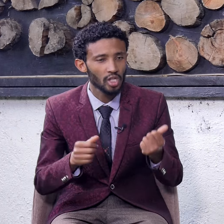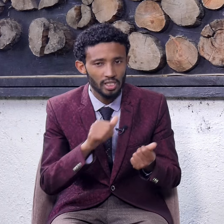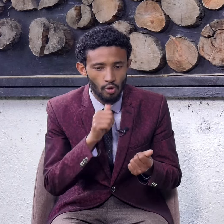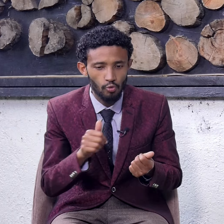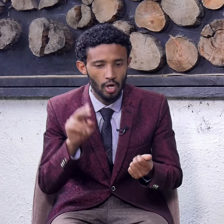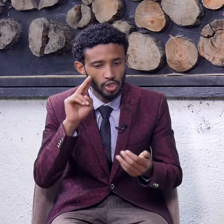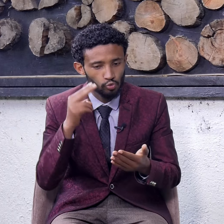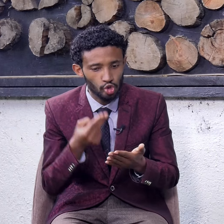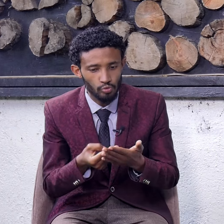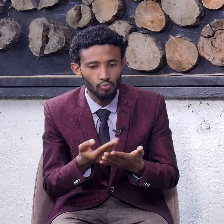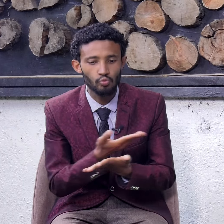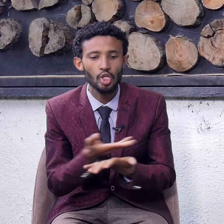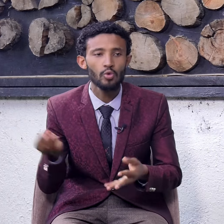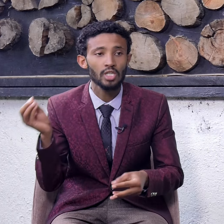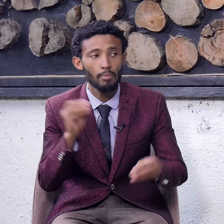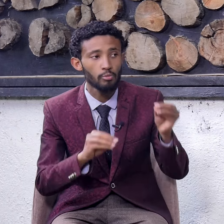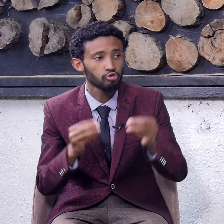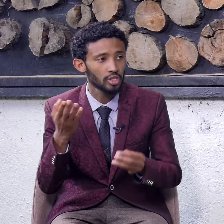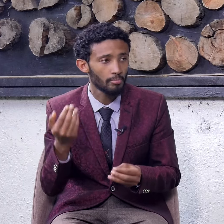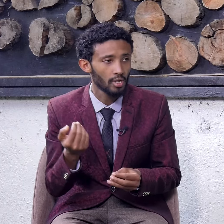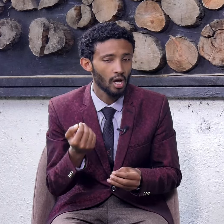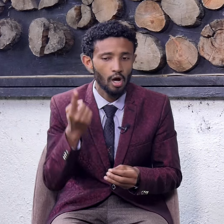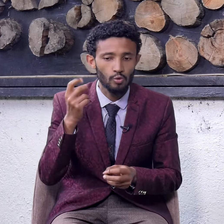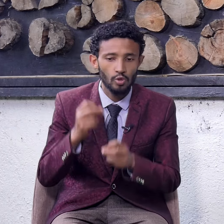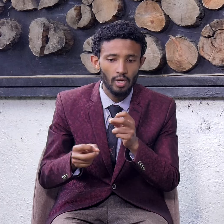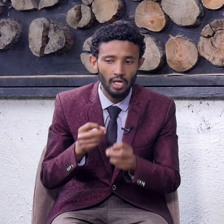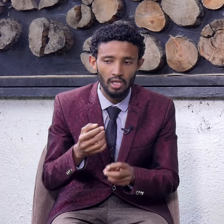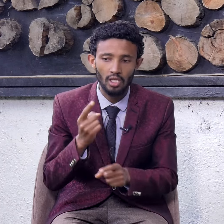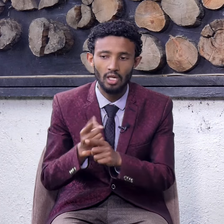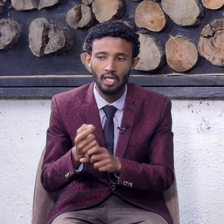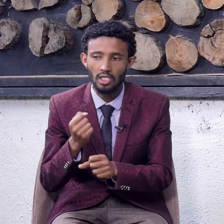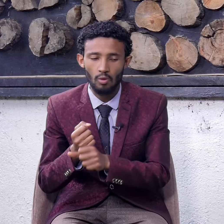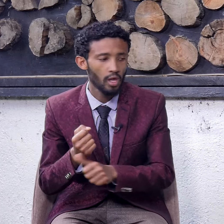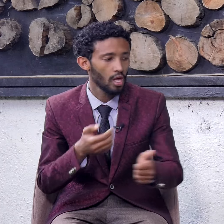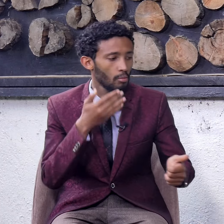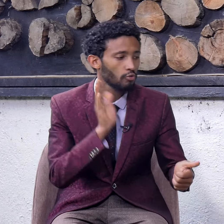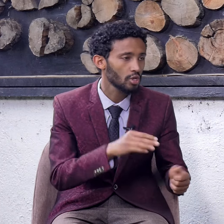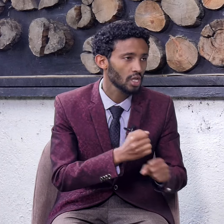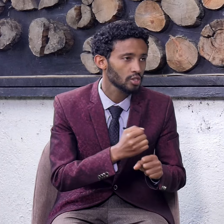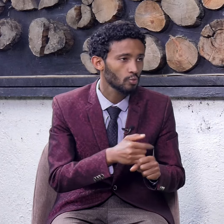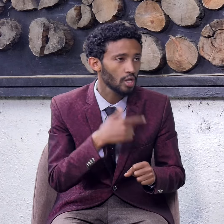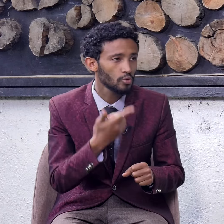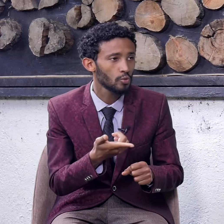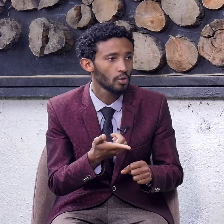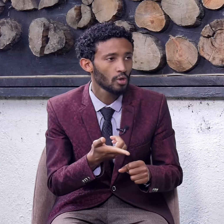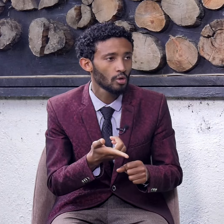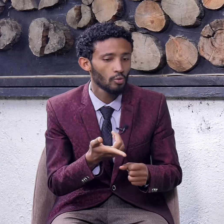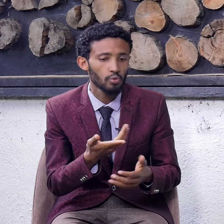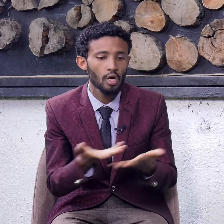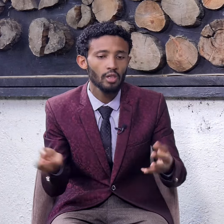አካላት ብቻ ሳይሆኑ ጋዜጠኞችም ጉዳዩን ሲያባብሱት ነበር። አንዱን ወገን ትክክለኛ ሰርቢ መጥፎ ስራ ሰርታ